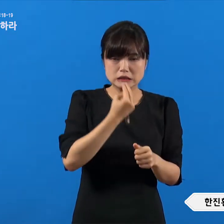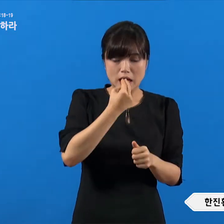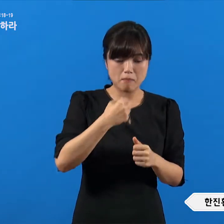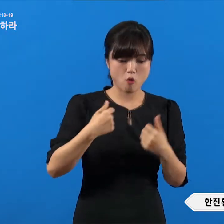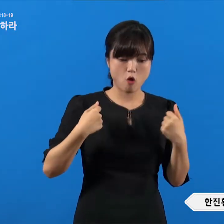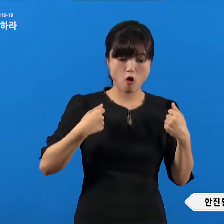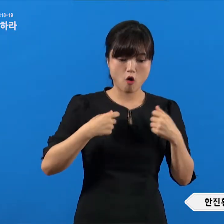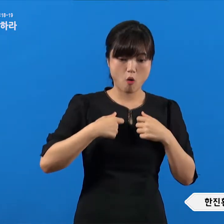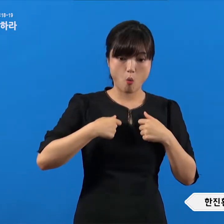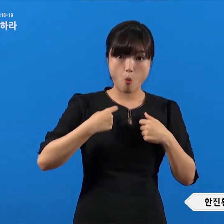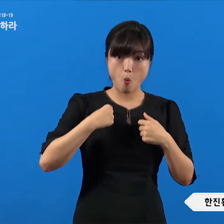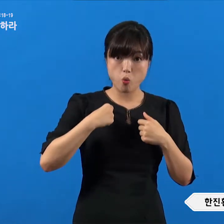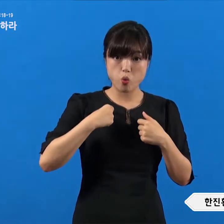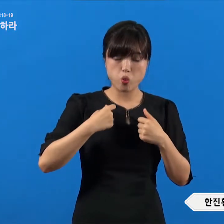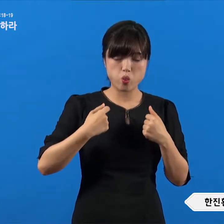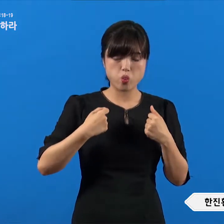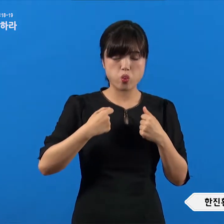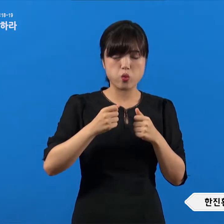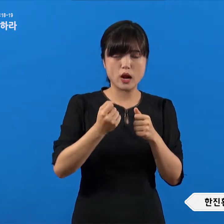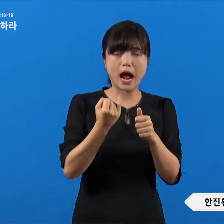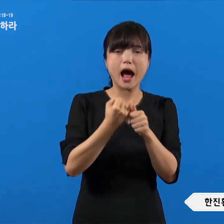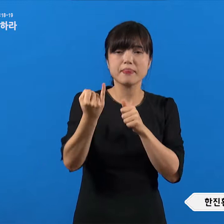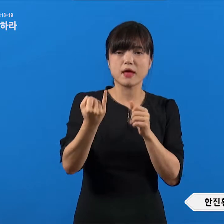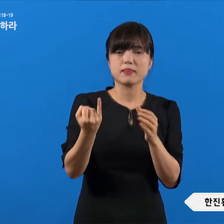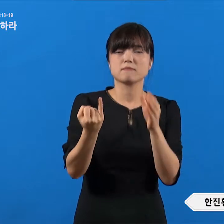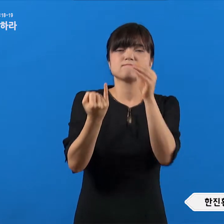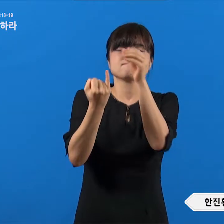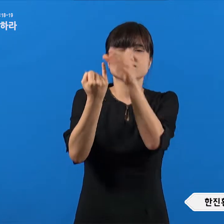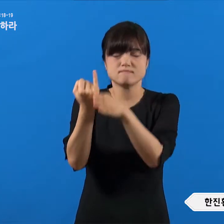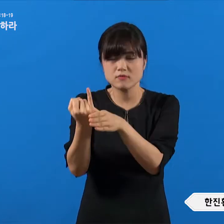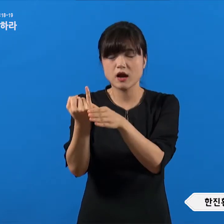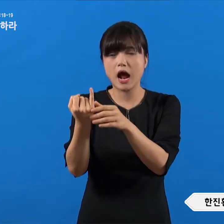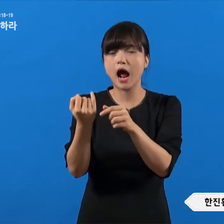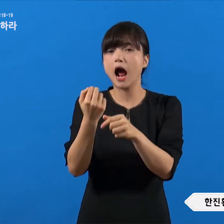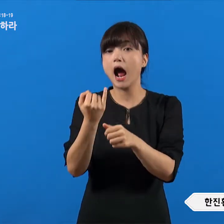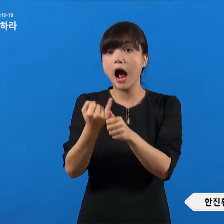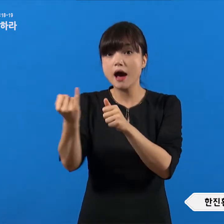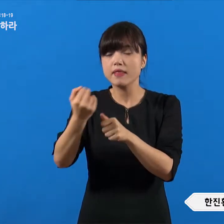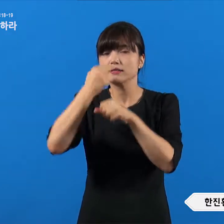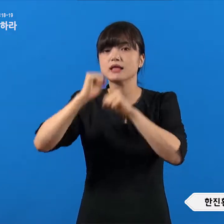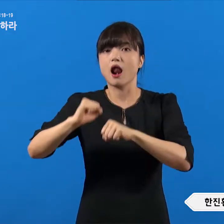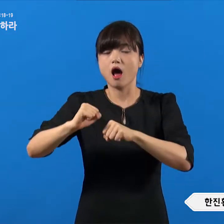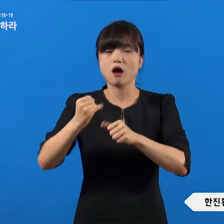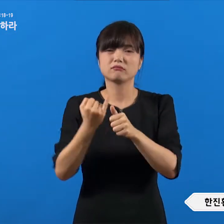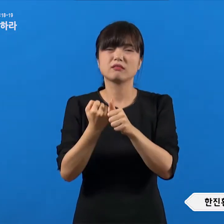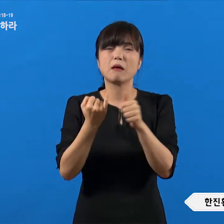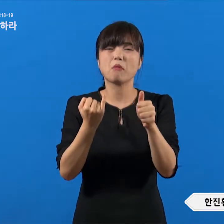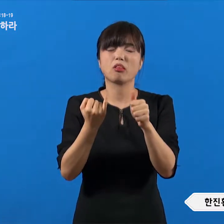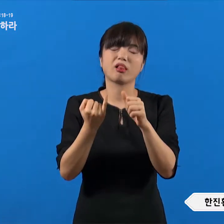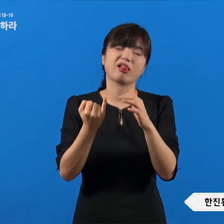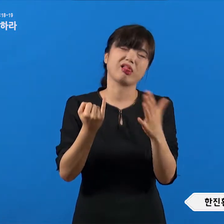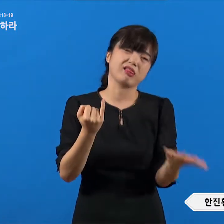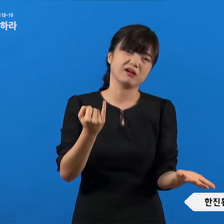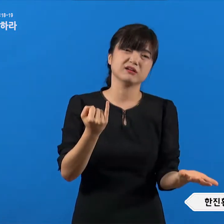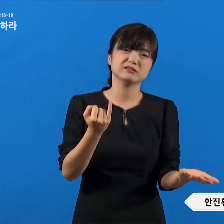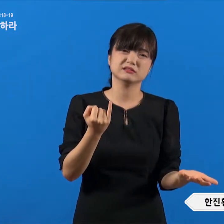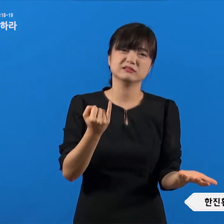구명조끼를 벗어서 아내에게 입혔습니다. 그래서 아내를 살리고 자기는 차가운 바닷속으로